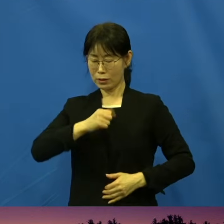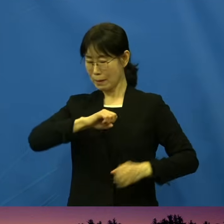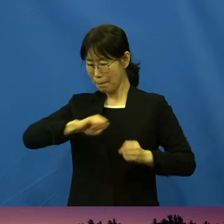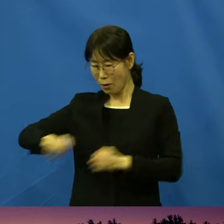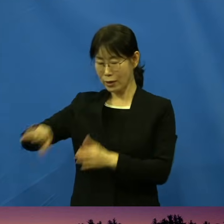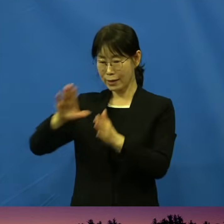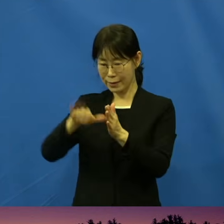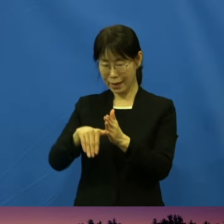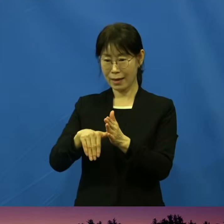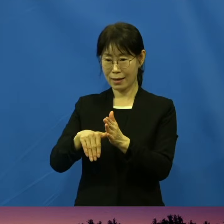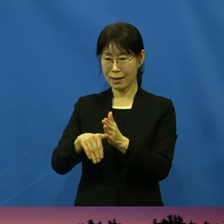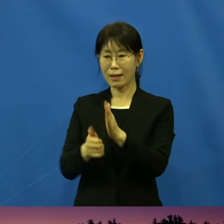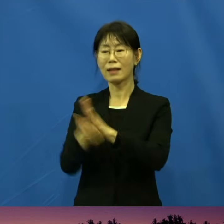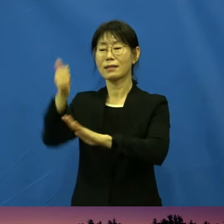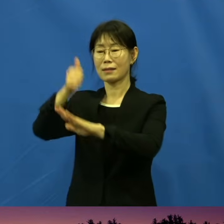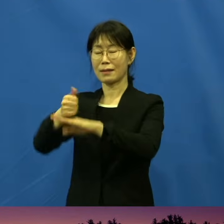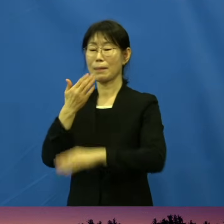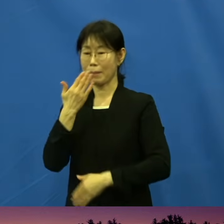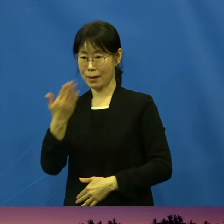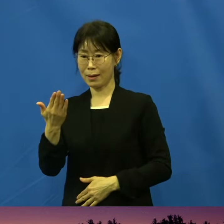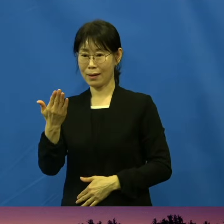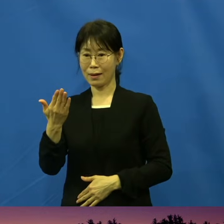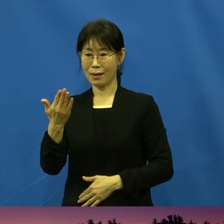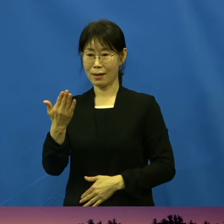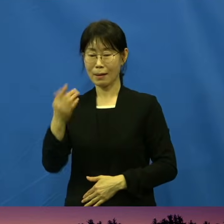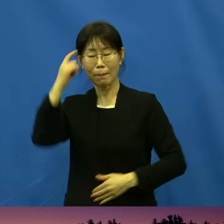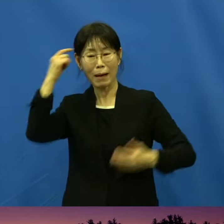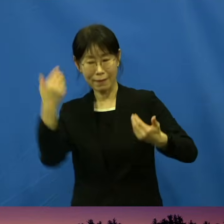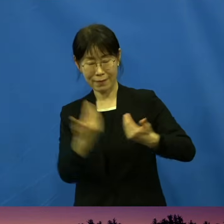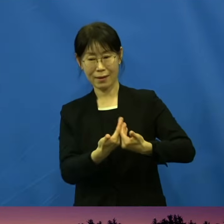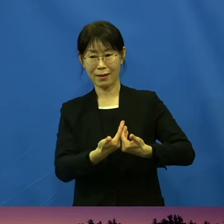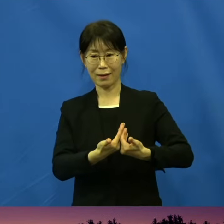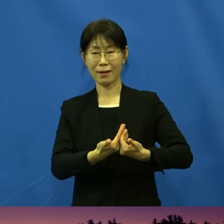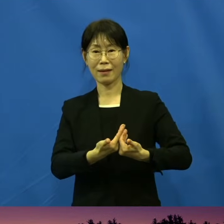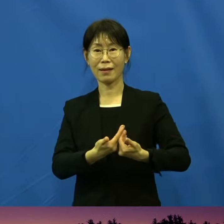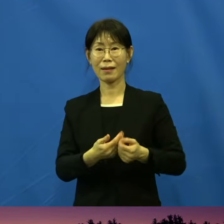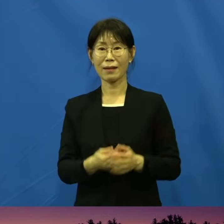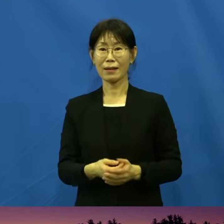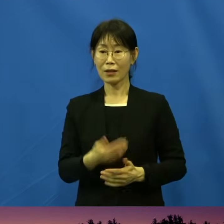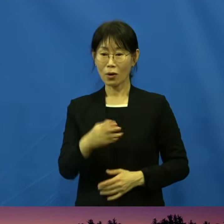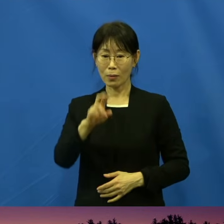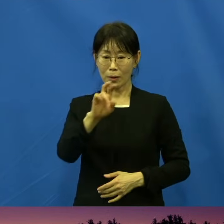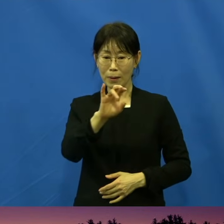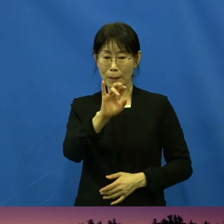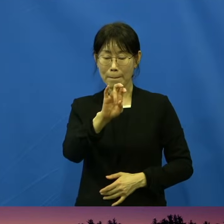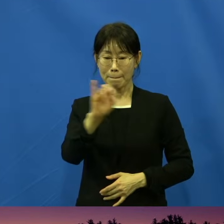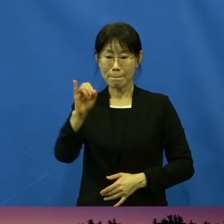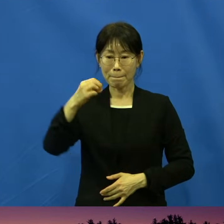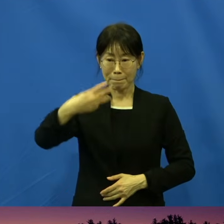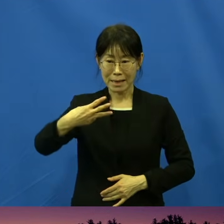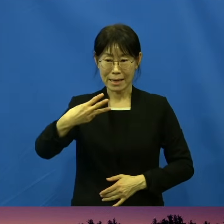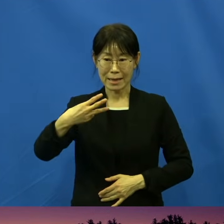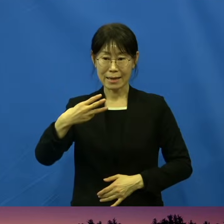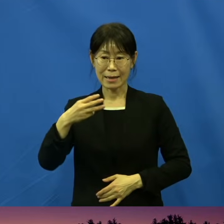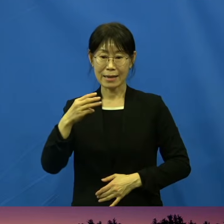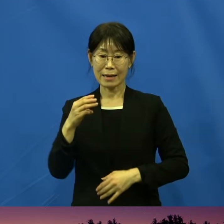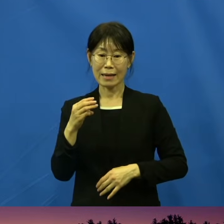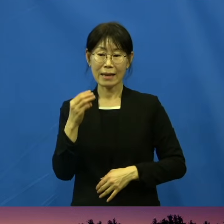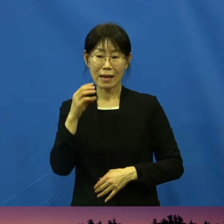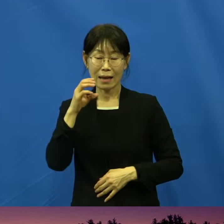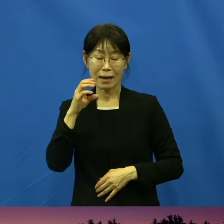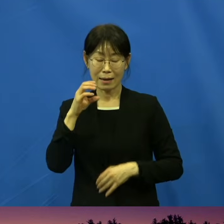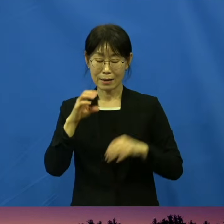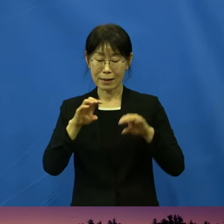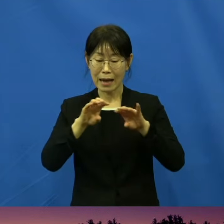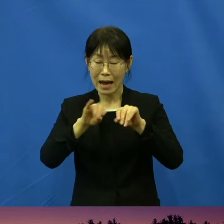여러분, 죽음의 과정에서는 안 보여요. 여러분, 밀알이 땅에 떨어져 썩어야 열매를 맺는